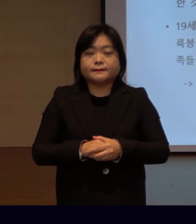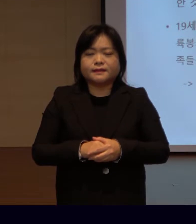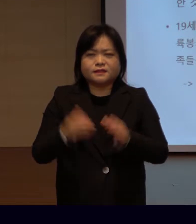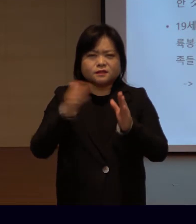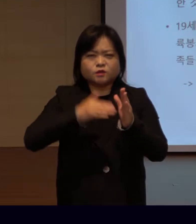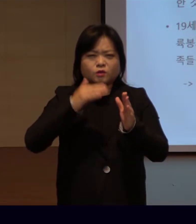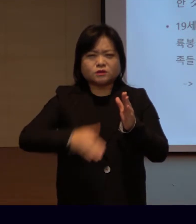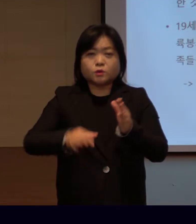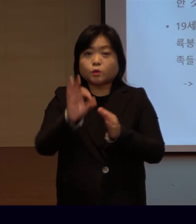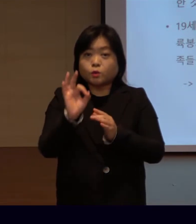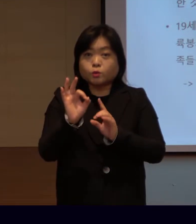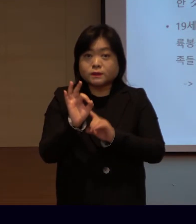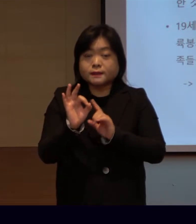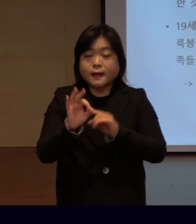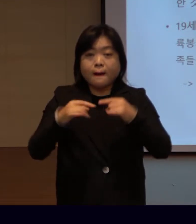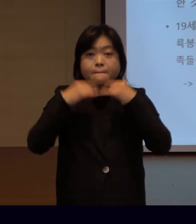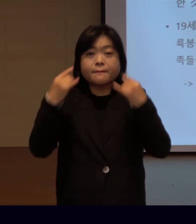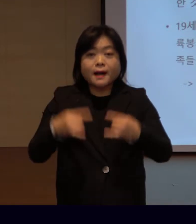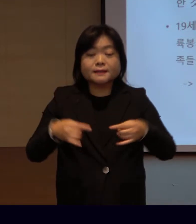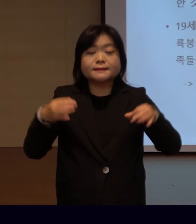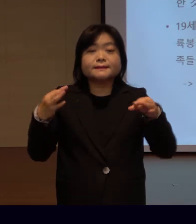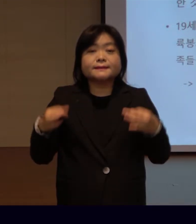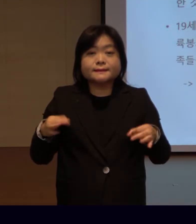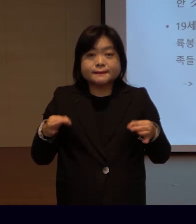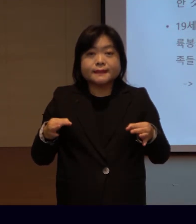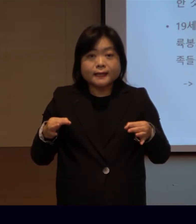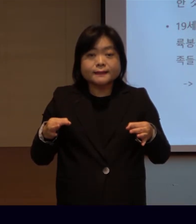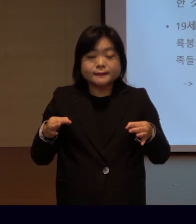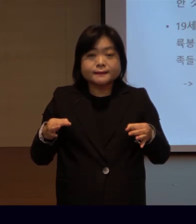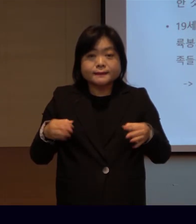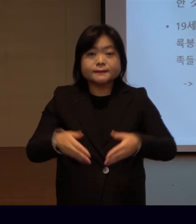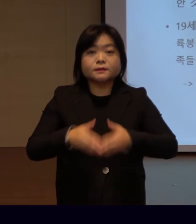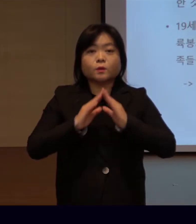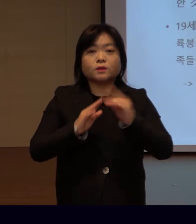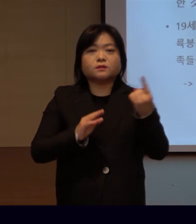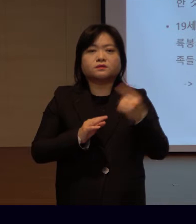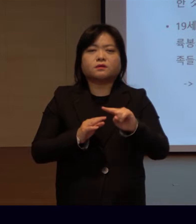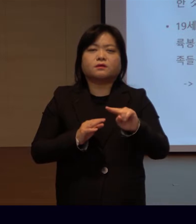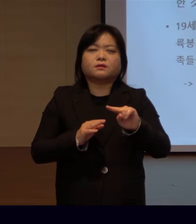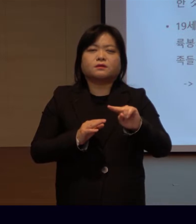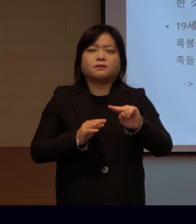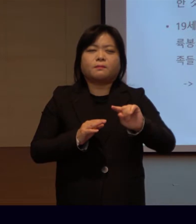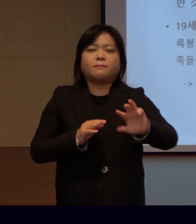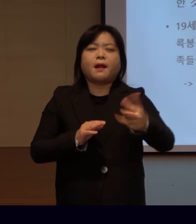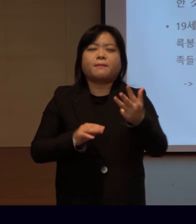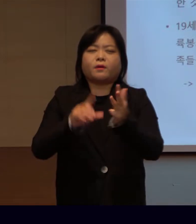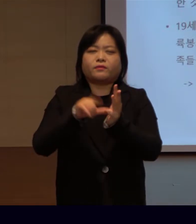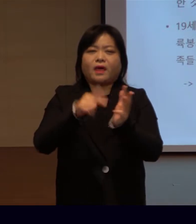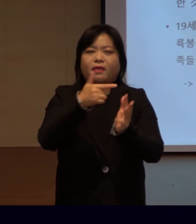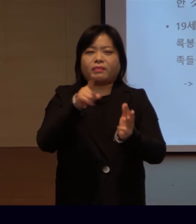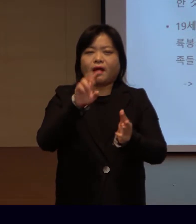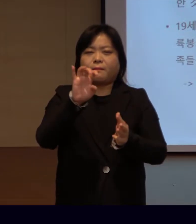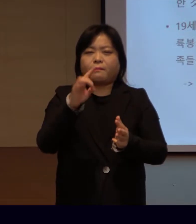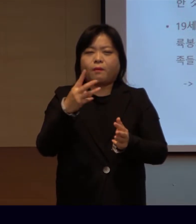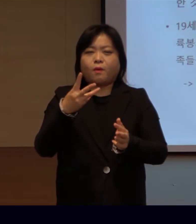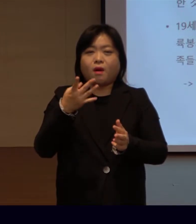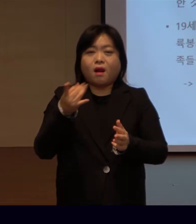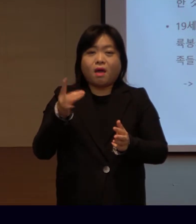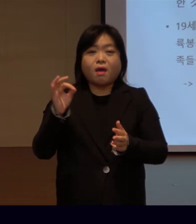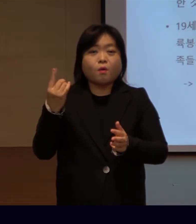정식으로 돈이 그러니까 프랑스 은행이 세워진 게 1800년 나폴레옹 때입니다. 나폴레옹 때